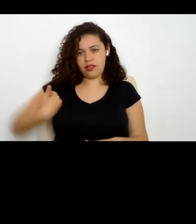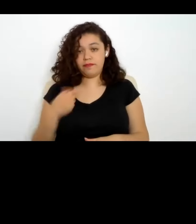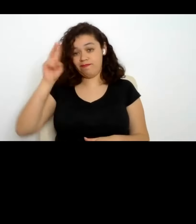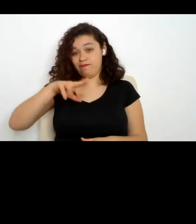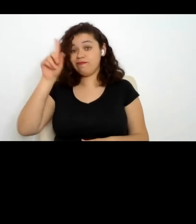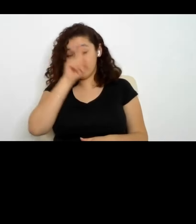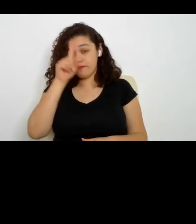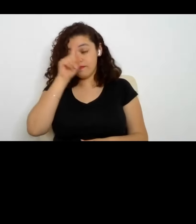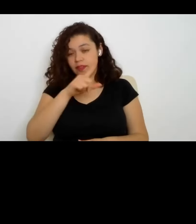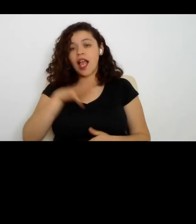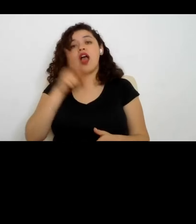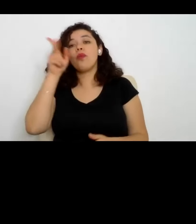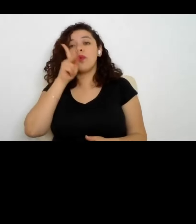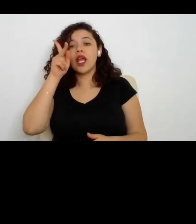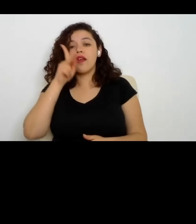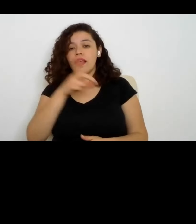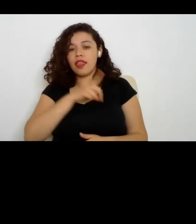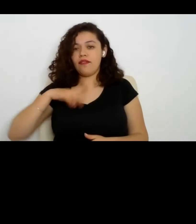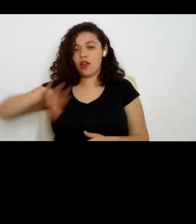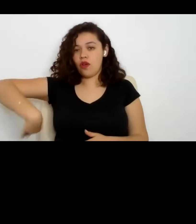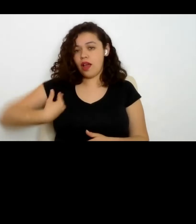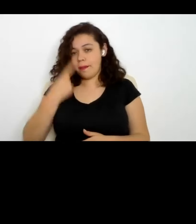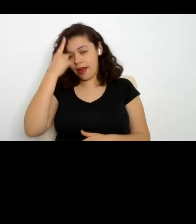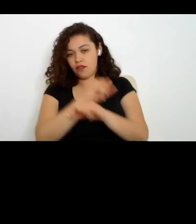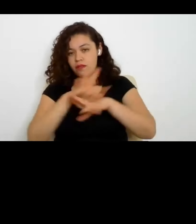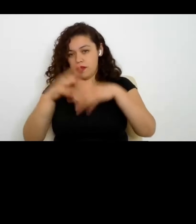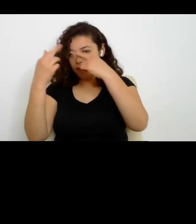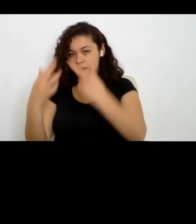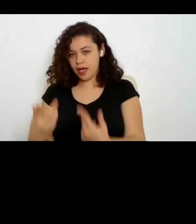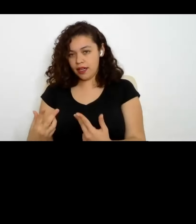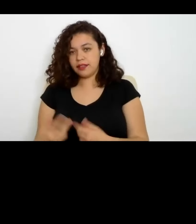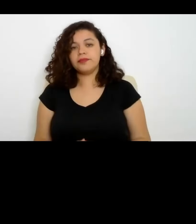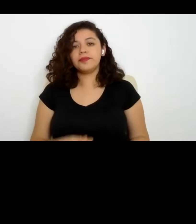contar con esa evidencia de la destrucción de los datos.